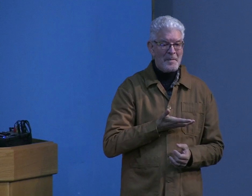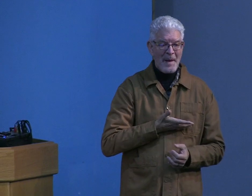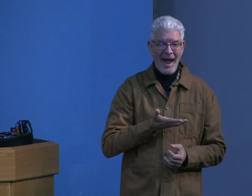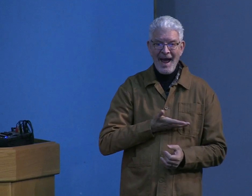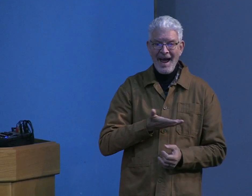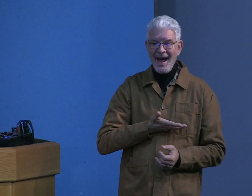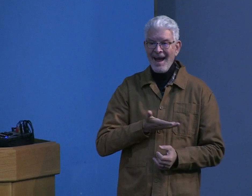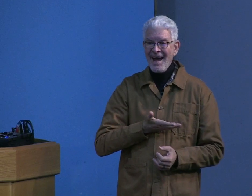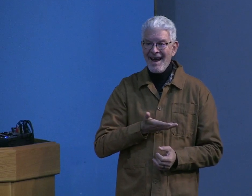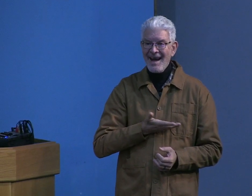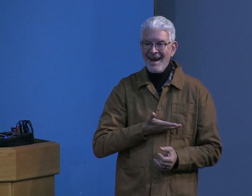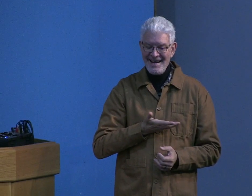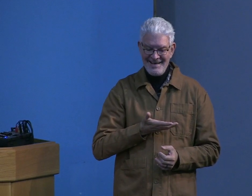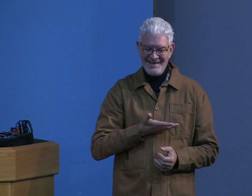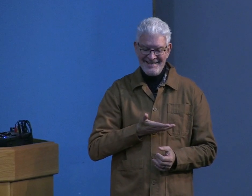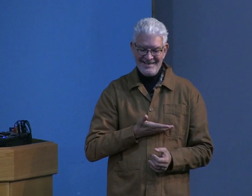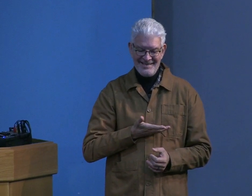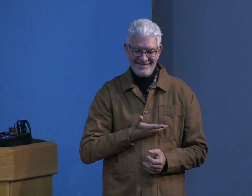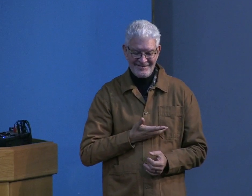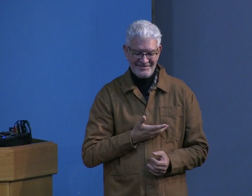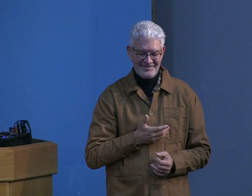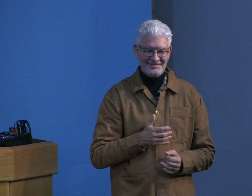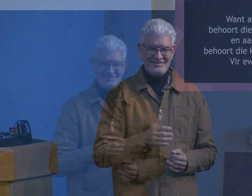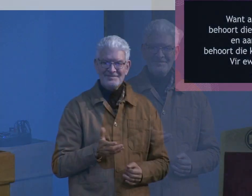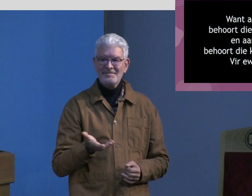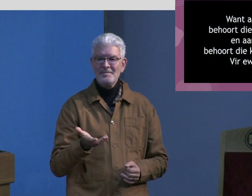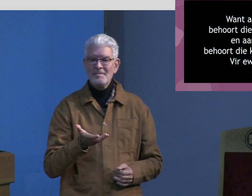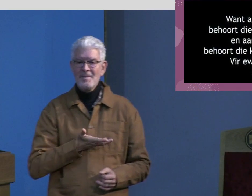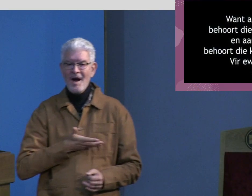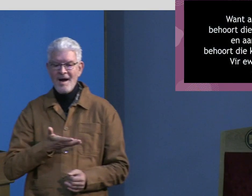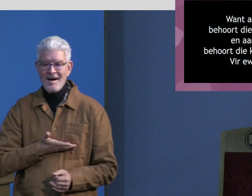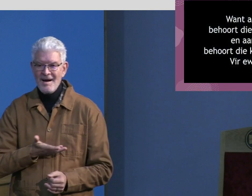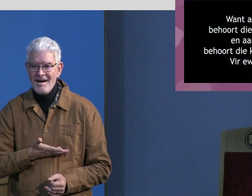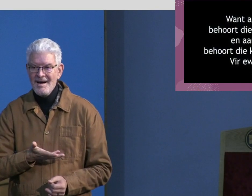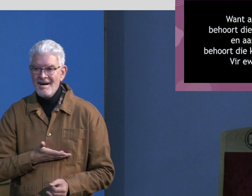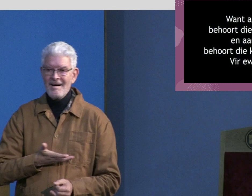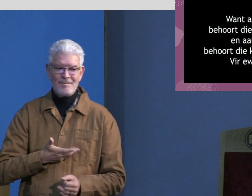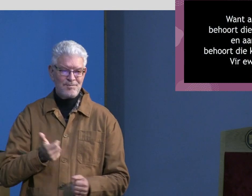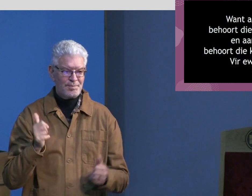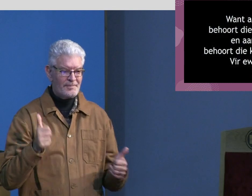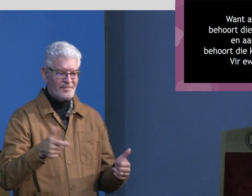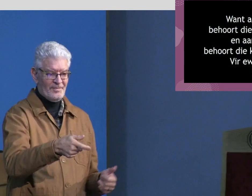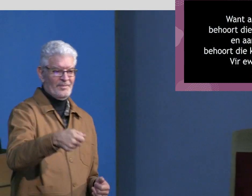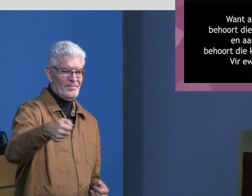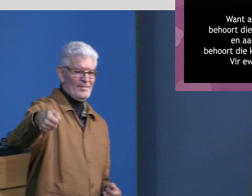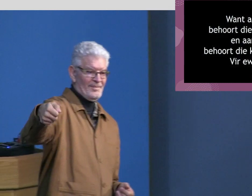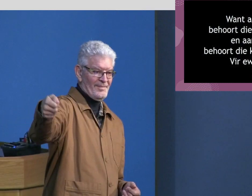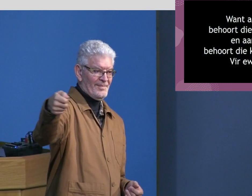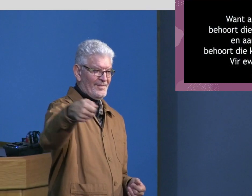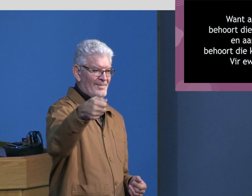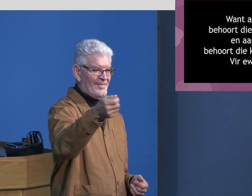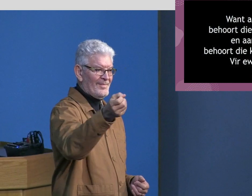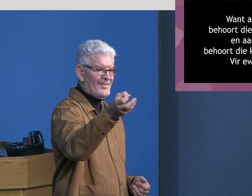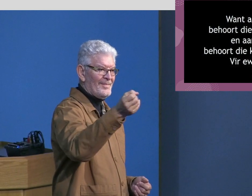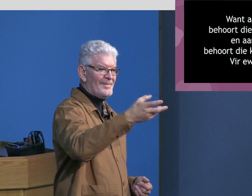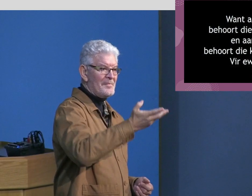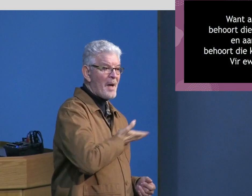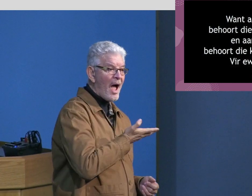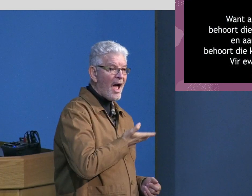Dink. Kom, ons moet die goedjies uitdeel. Geef vir almal wat staan. Doe maar. Geef vir almal